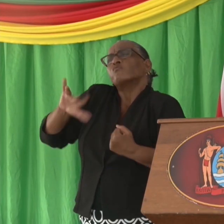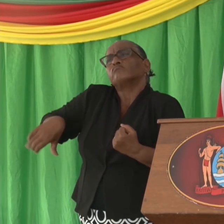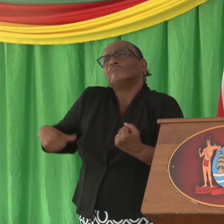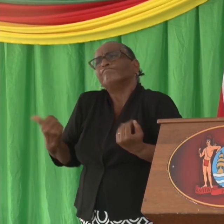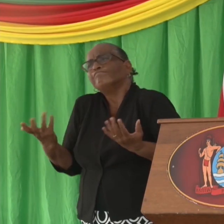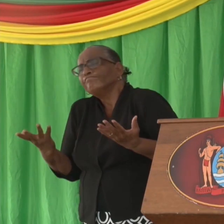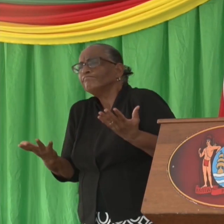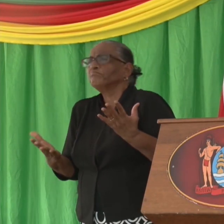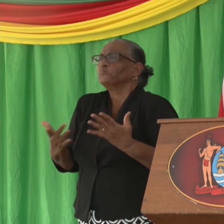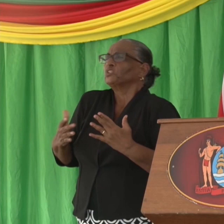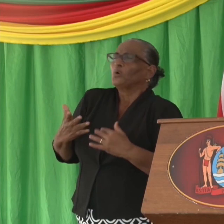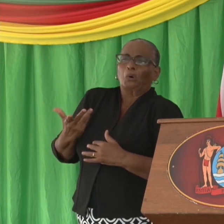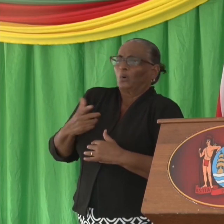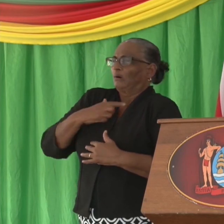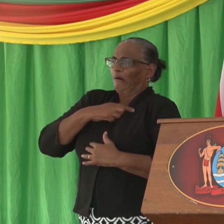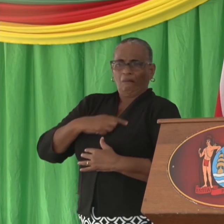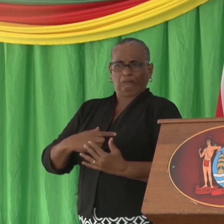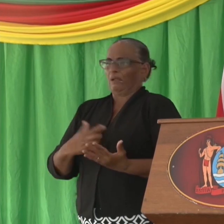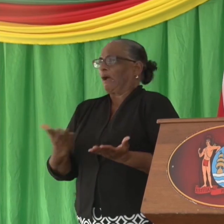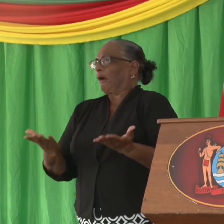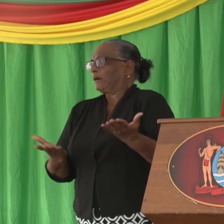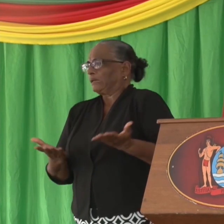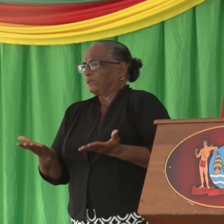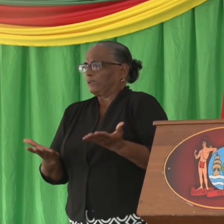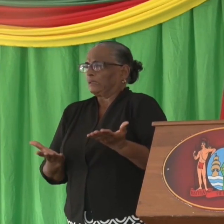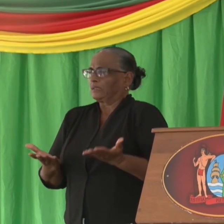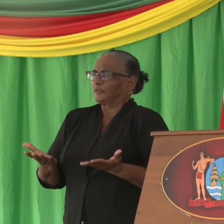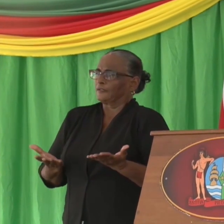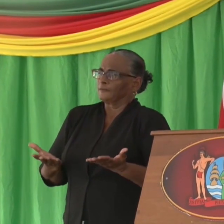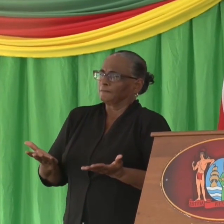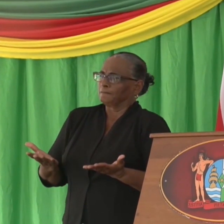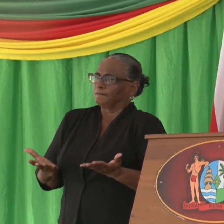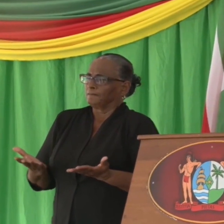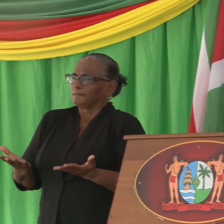We weten hoe het moraal is.